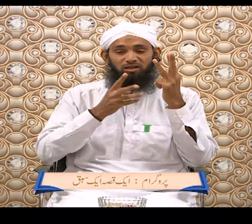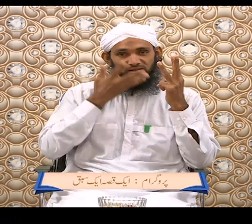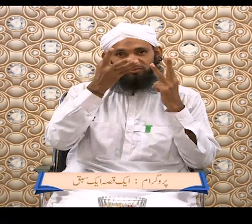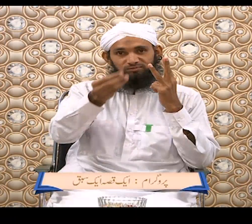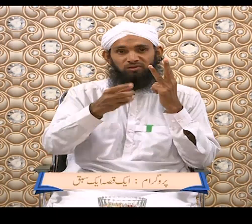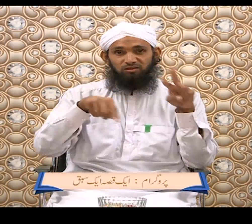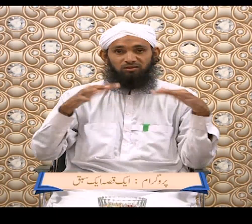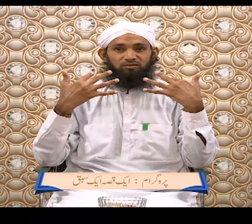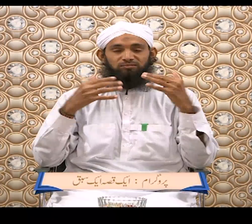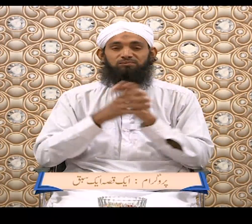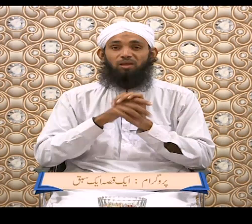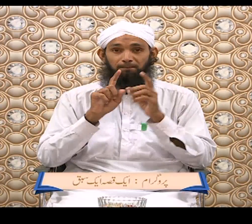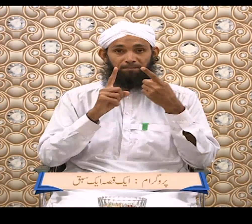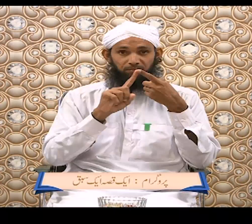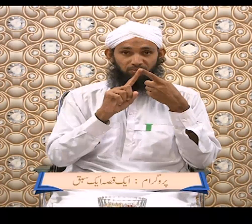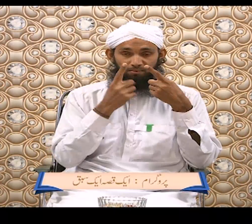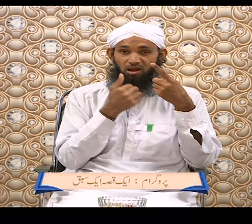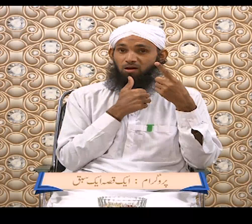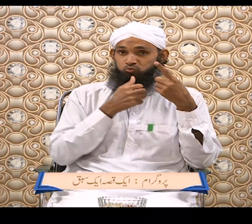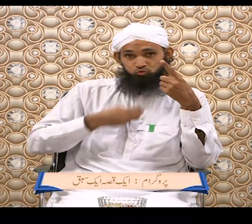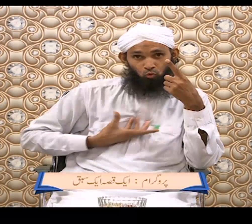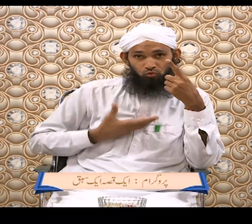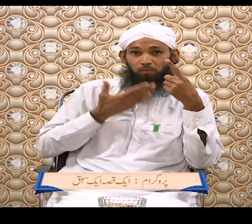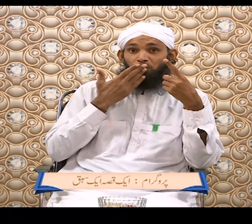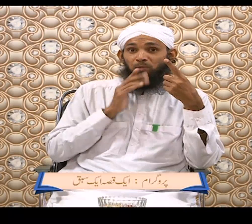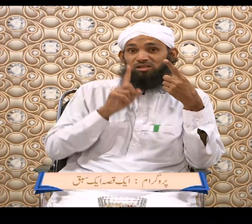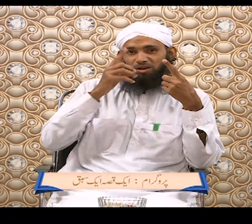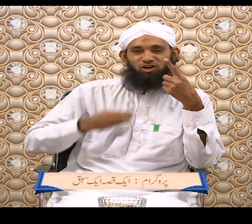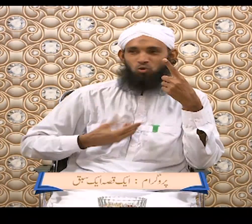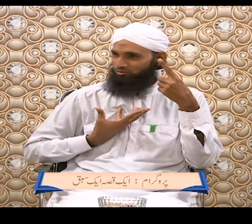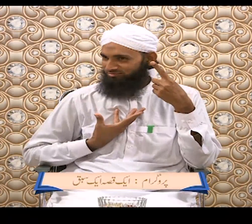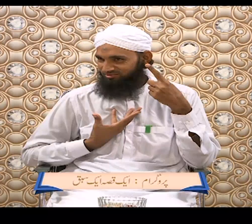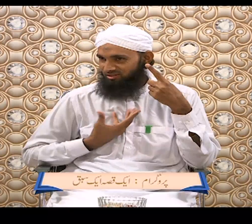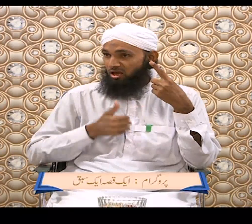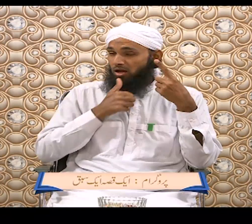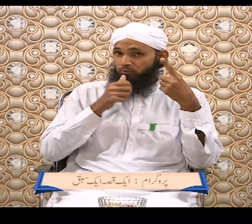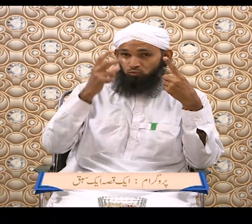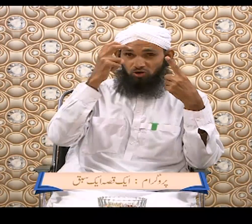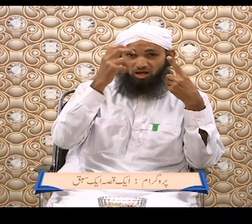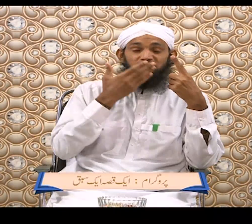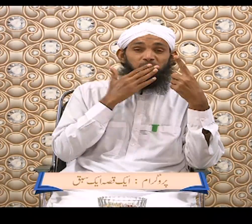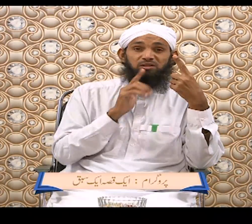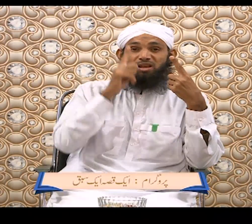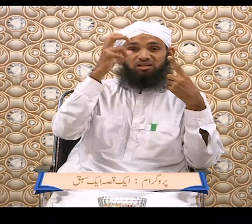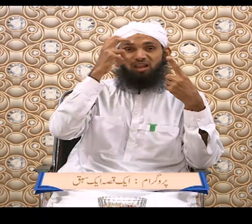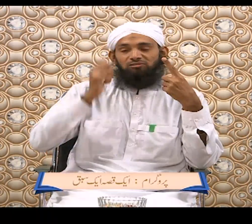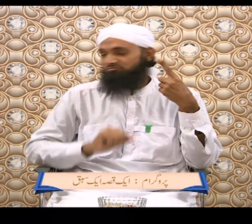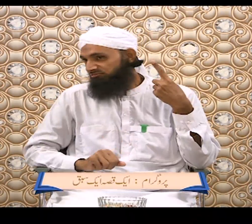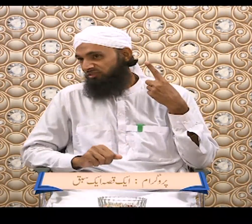سنتے ہیں نمبر ایک والد کی رضا میں اللہ پاک کی رضا ہے اور والد کی ناراضی میں اللہ پاک کی ناراضی ہے